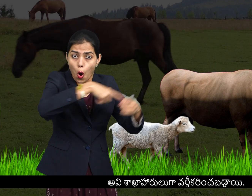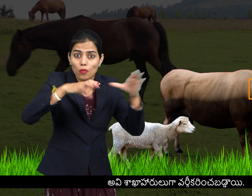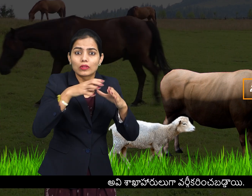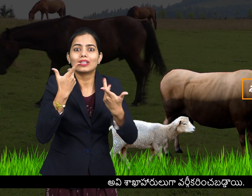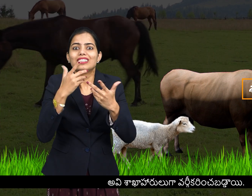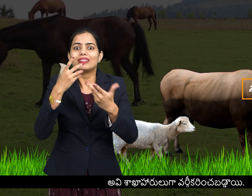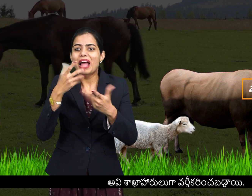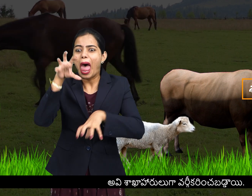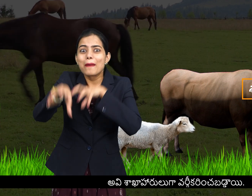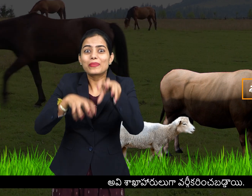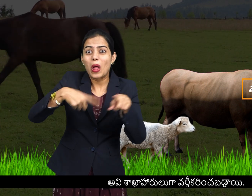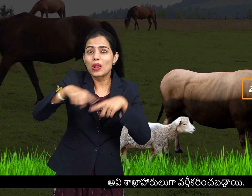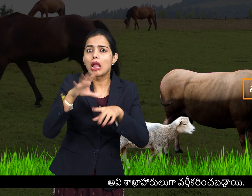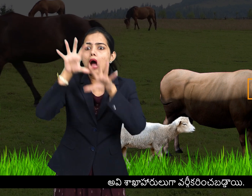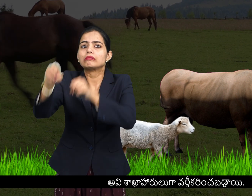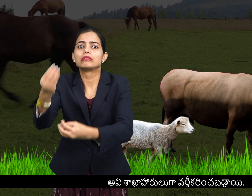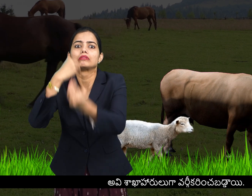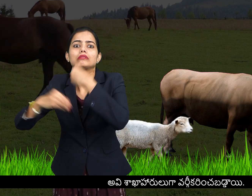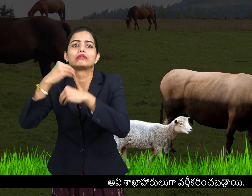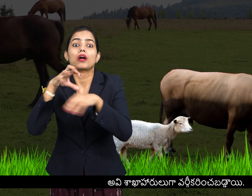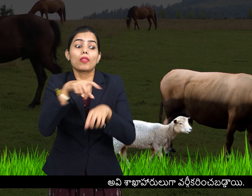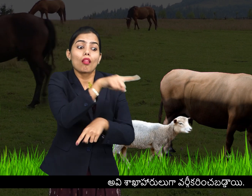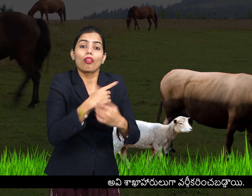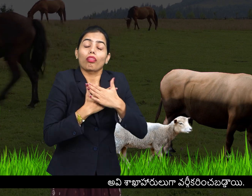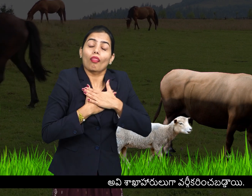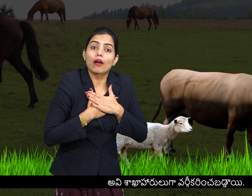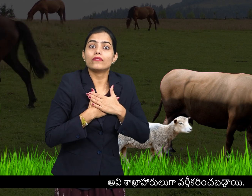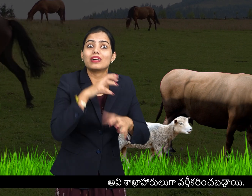అవి శాకాహారులుగా వర్గీకరించబడ్డాయి.